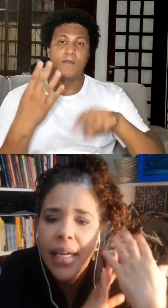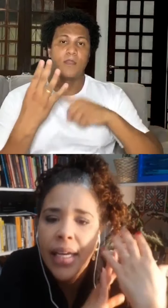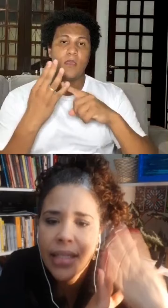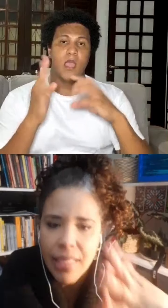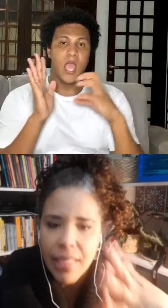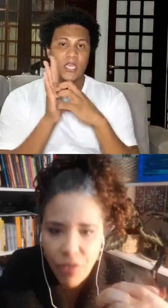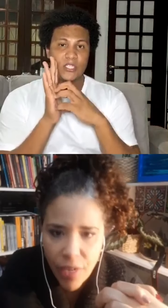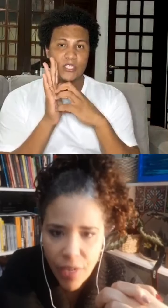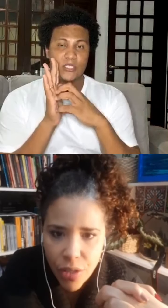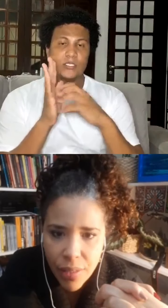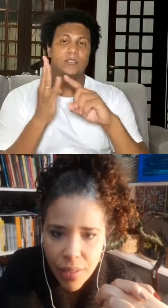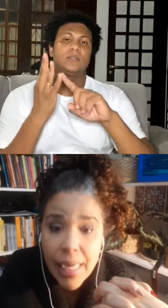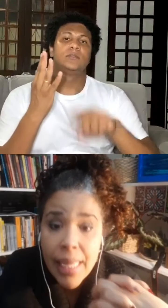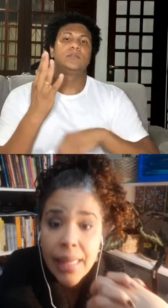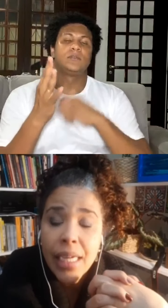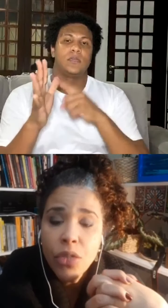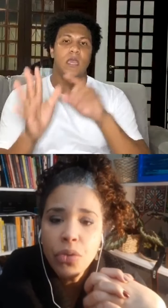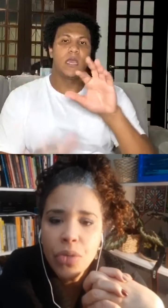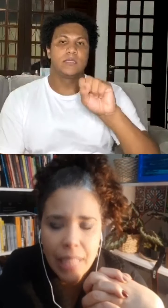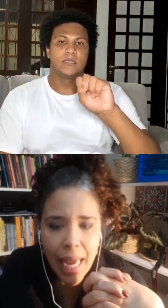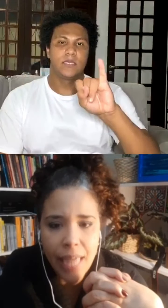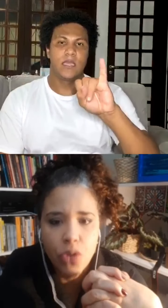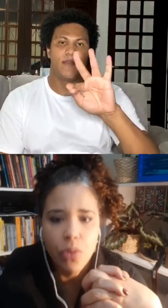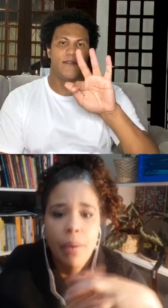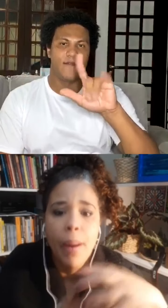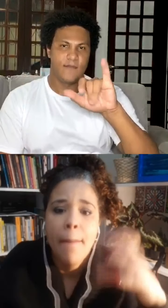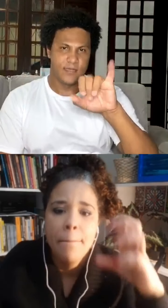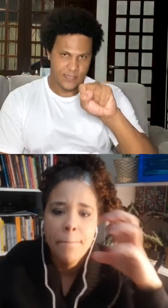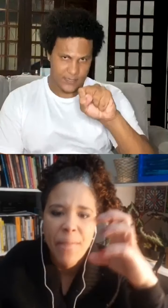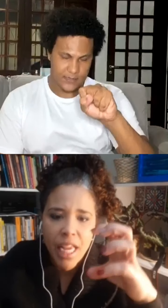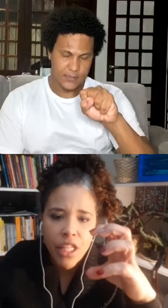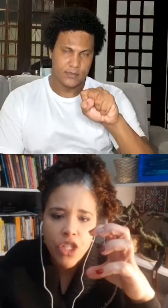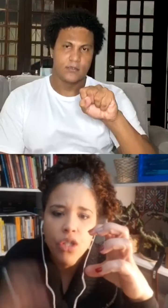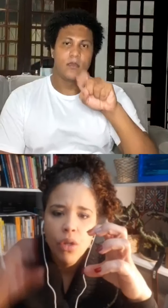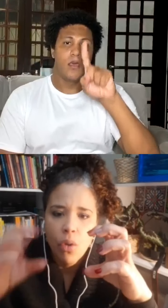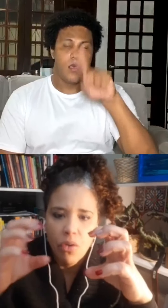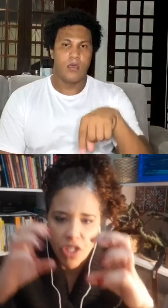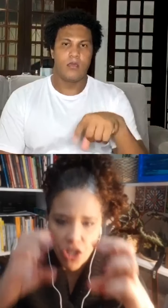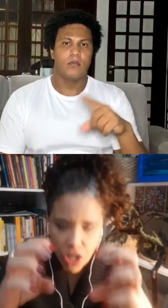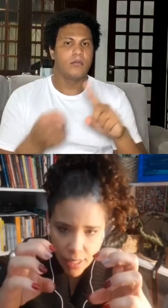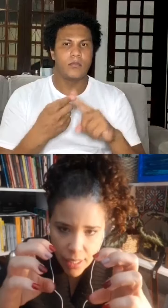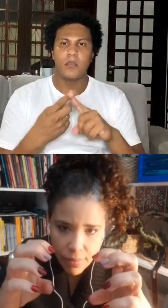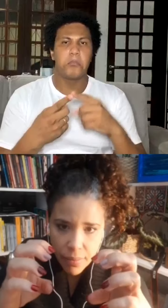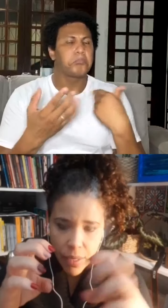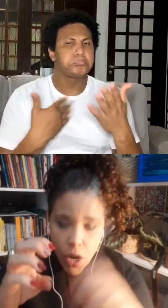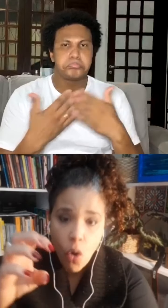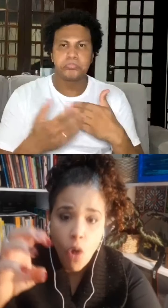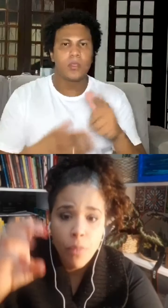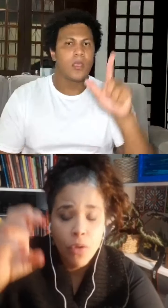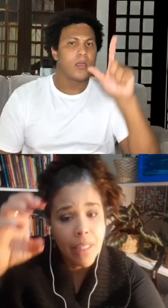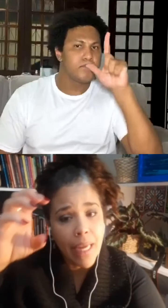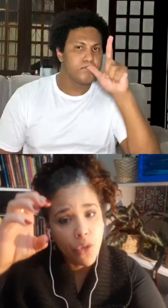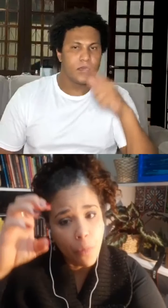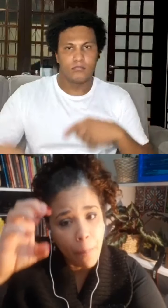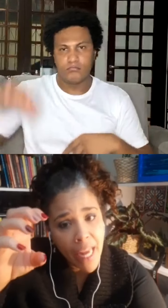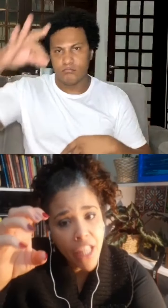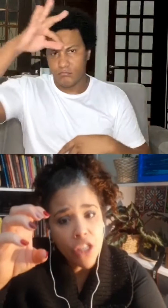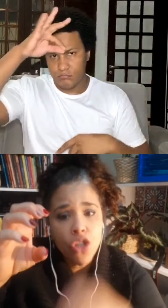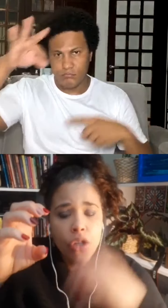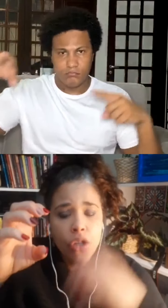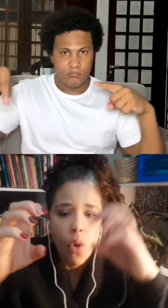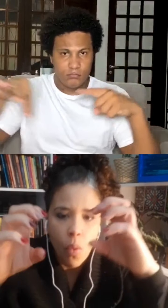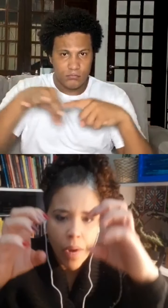a sífilis. Tanto no sexo pênis com vagina, como no sexo